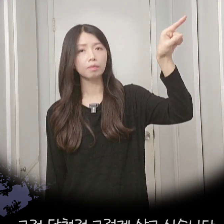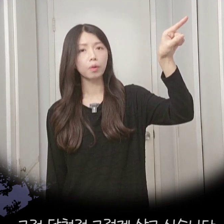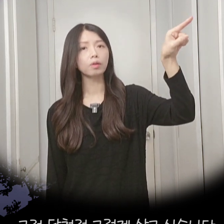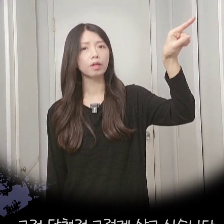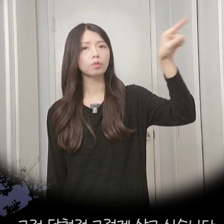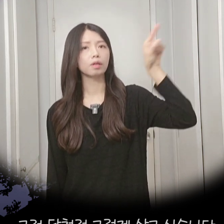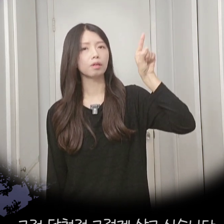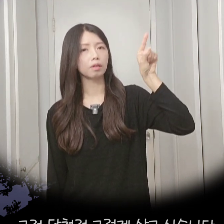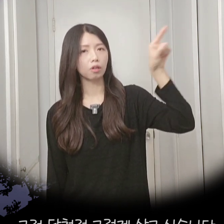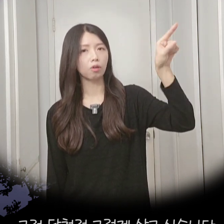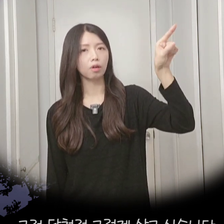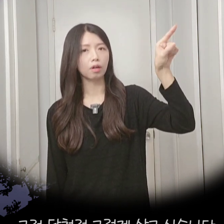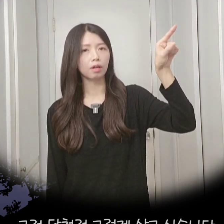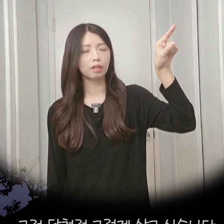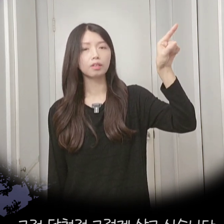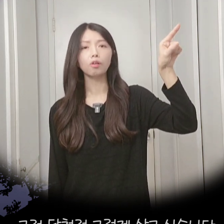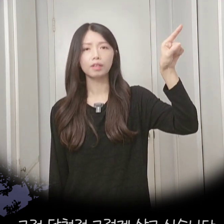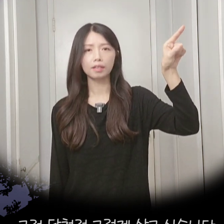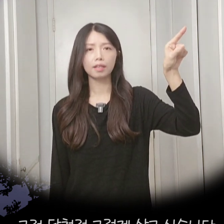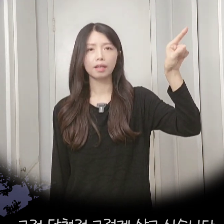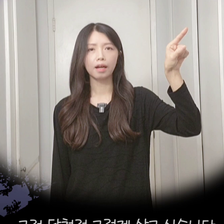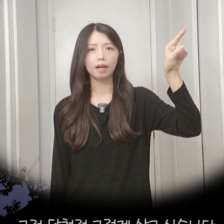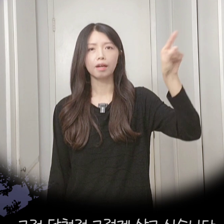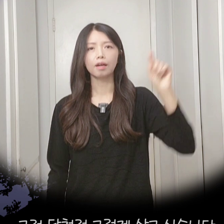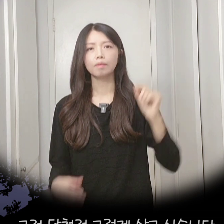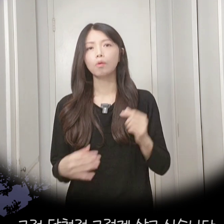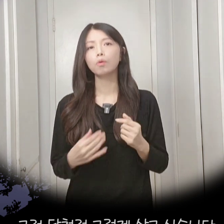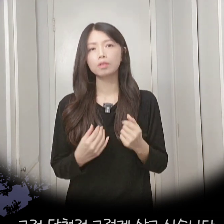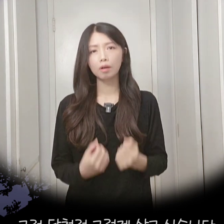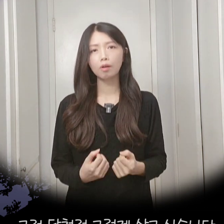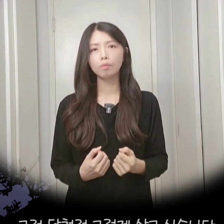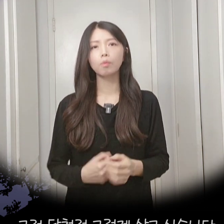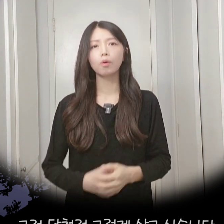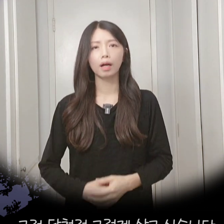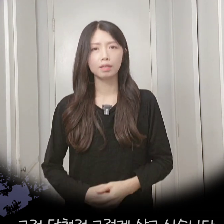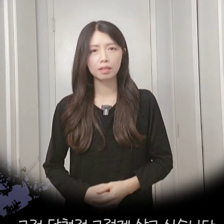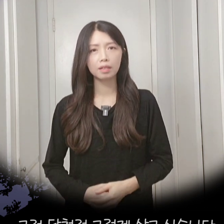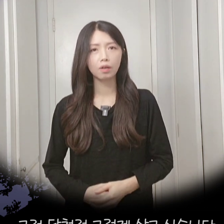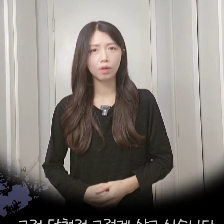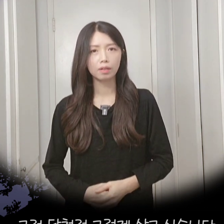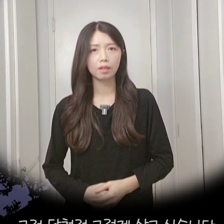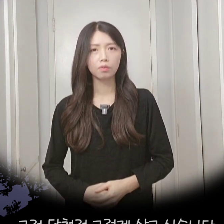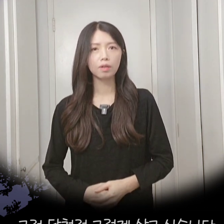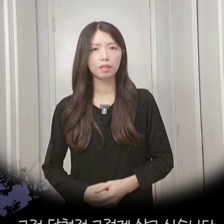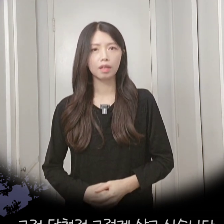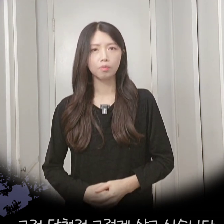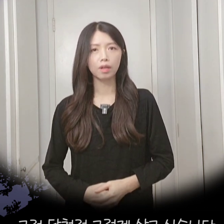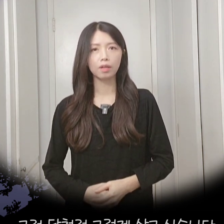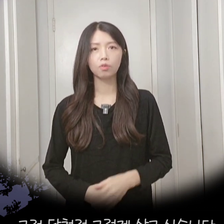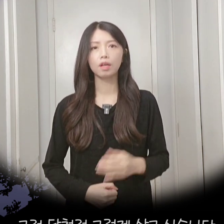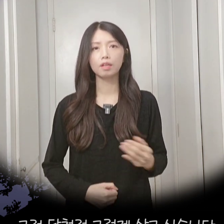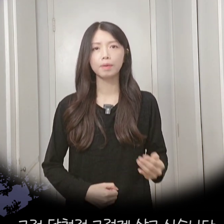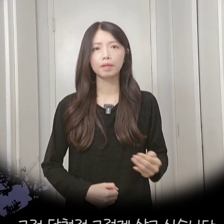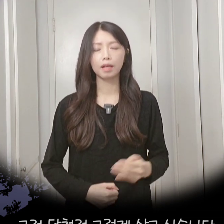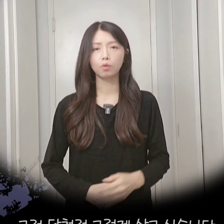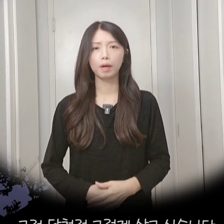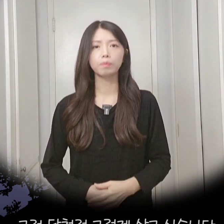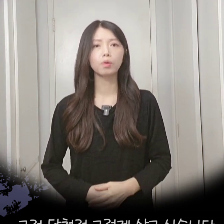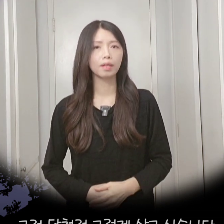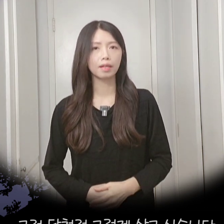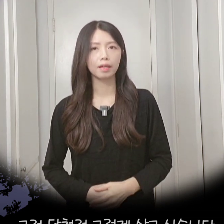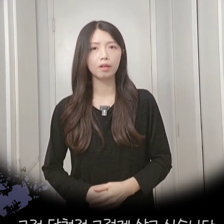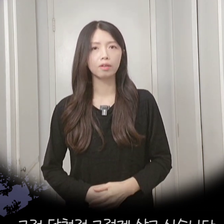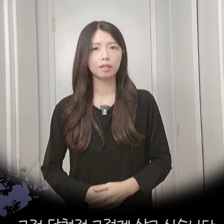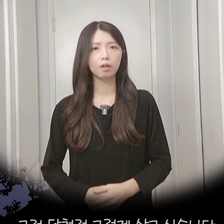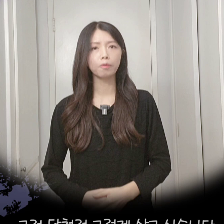달을 표현을 해줬어요. 그런 자체가 뭐뭐처럼 뭐뭐같이라고 하는 뜻의 수어이기 때문에 뒤에 이미 계속